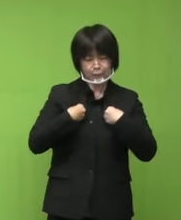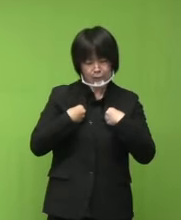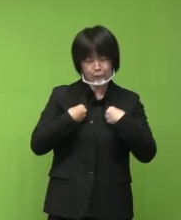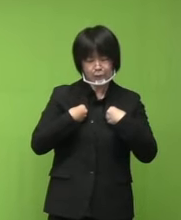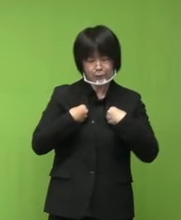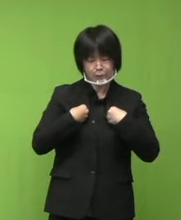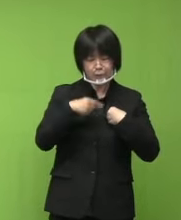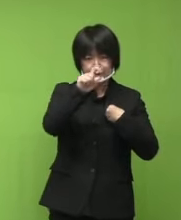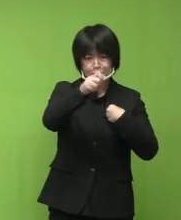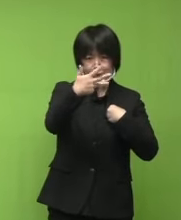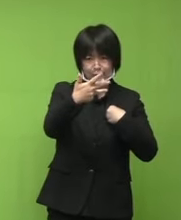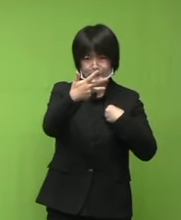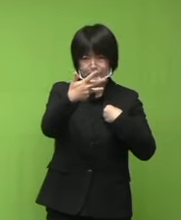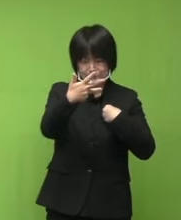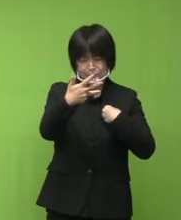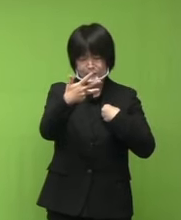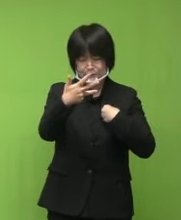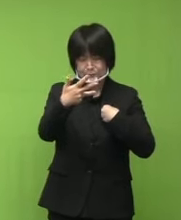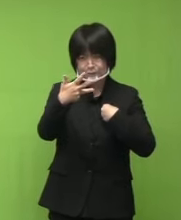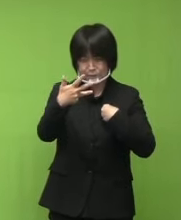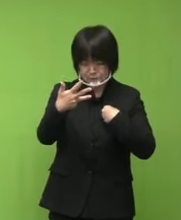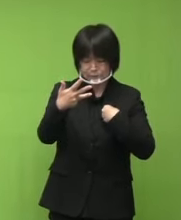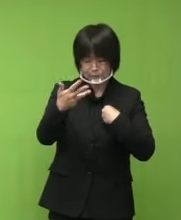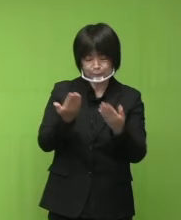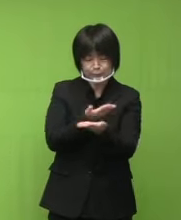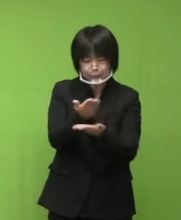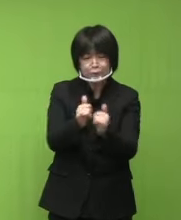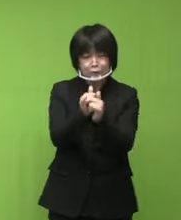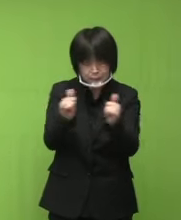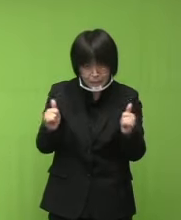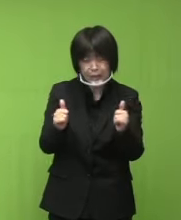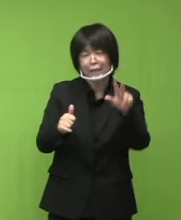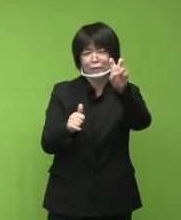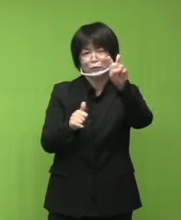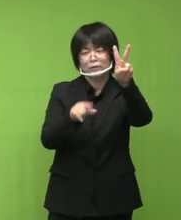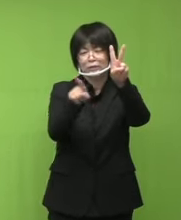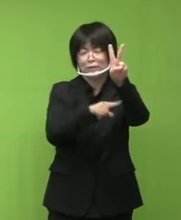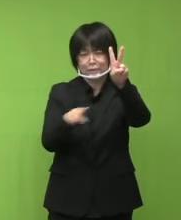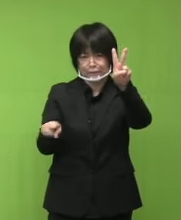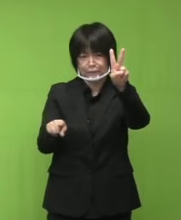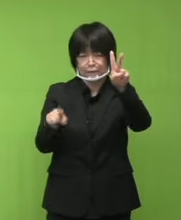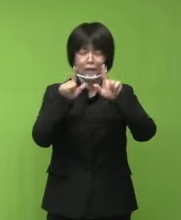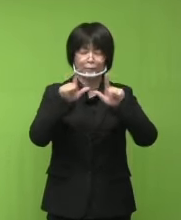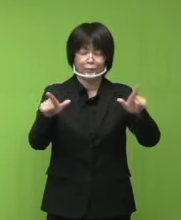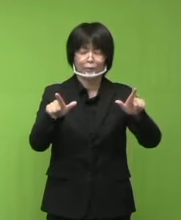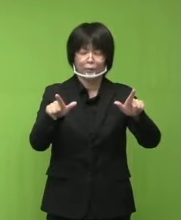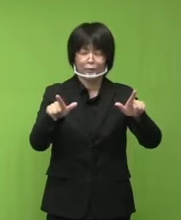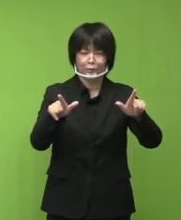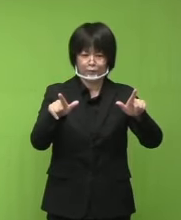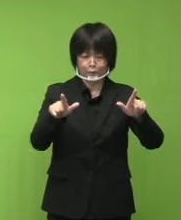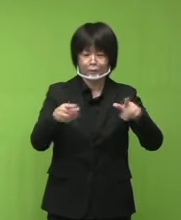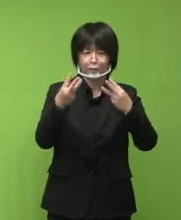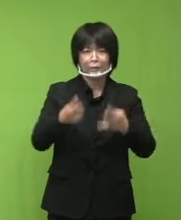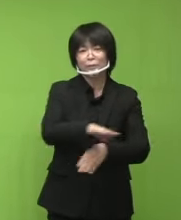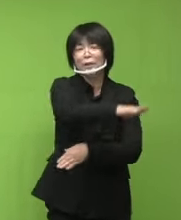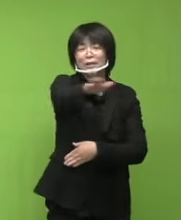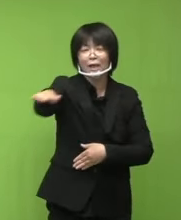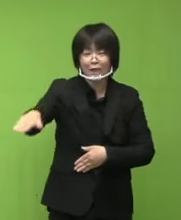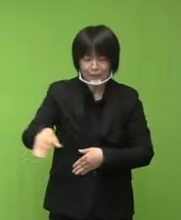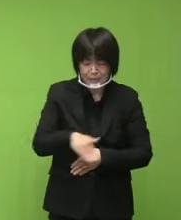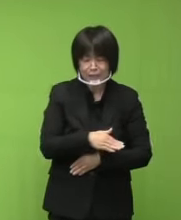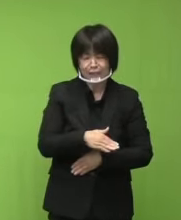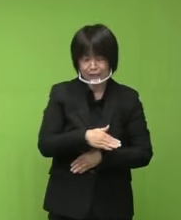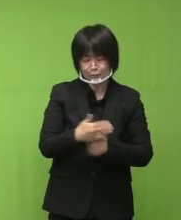名が接触者という状況ではありますけれども、数としては22人ということです。県民の皆様、事業者の皆様のご